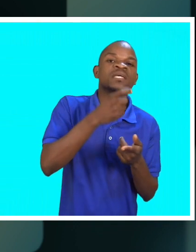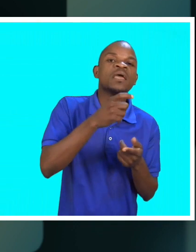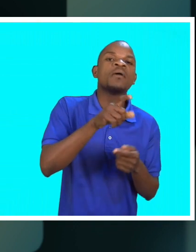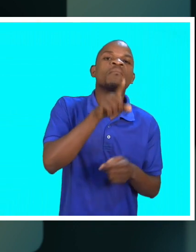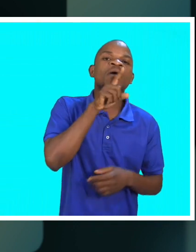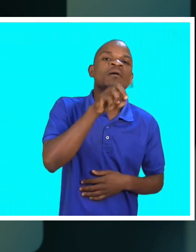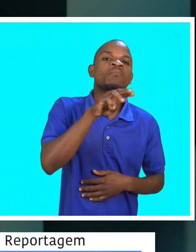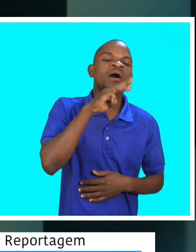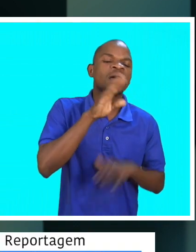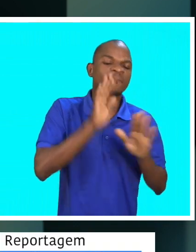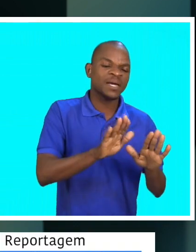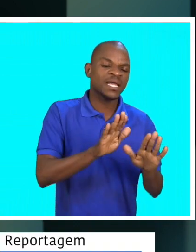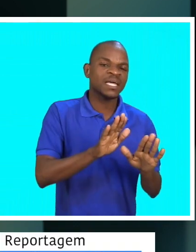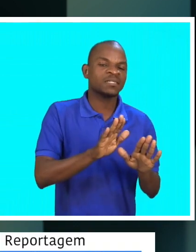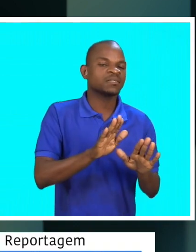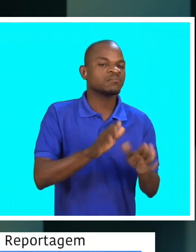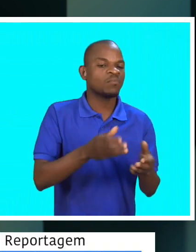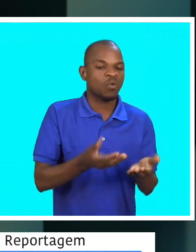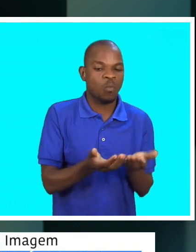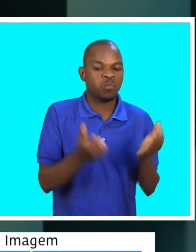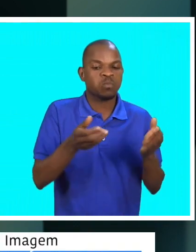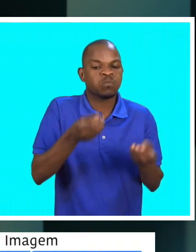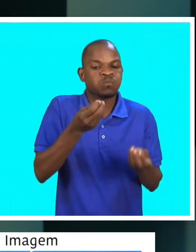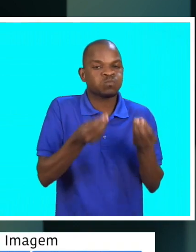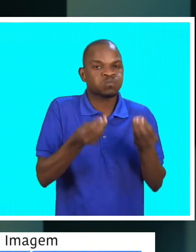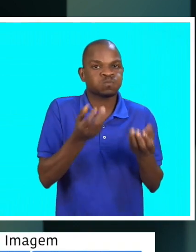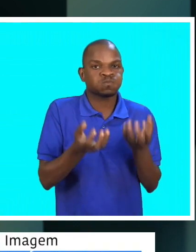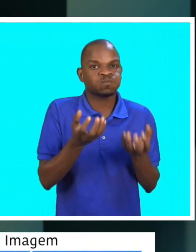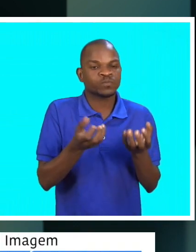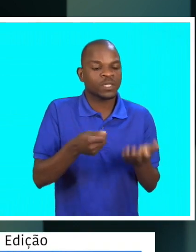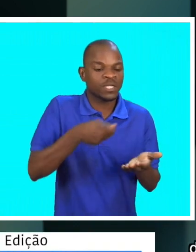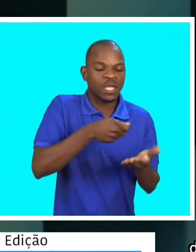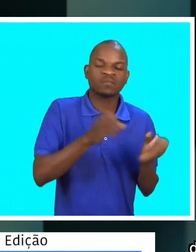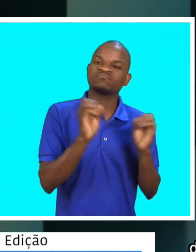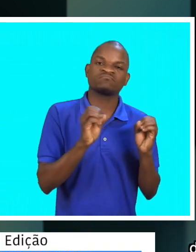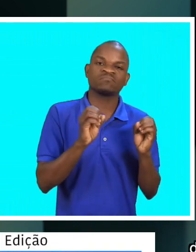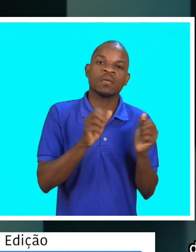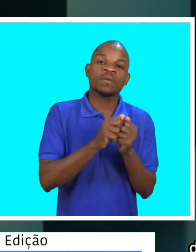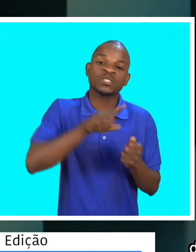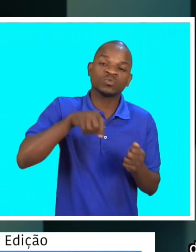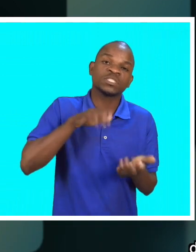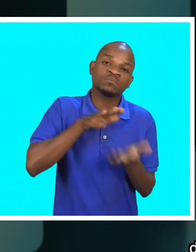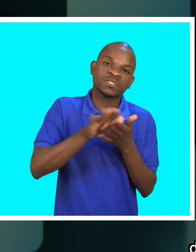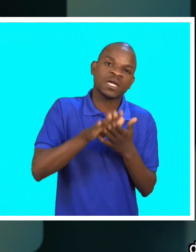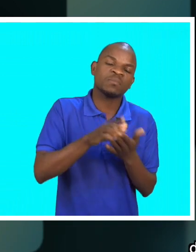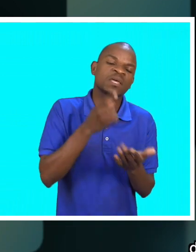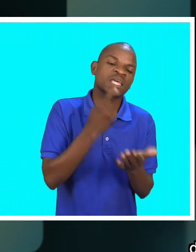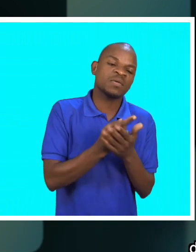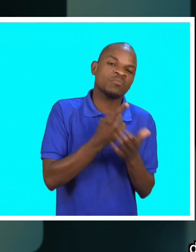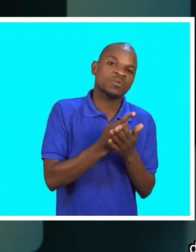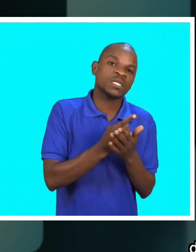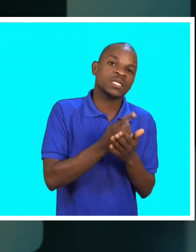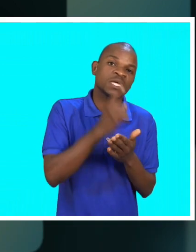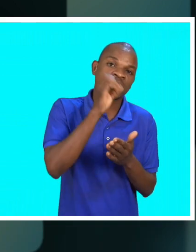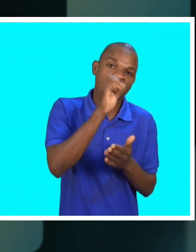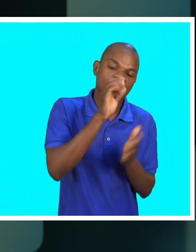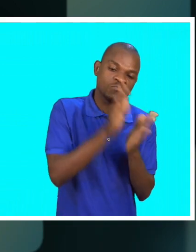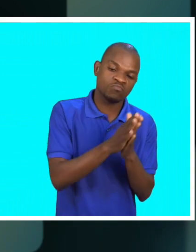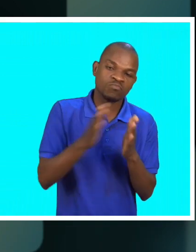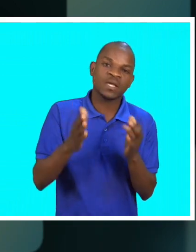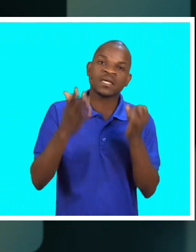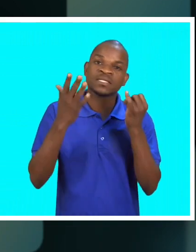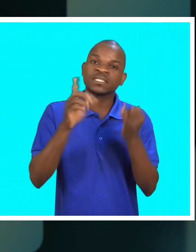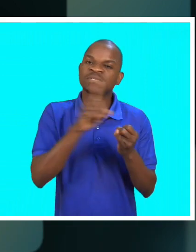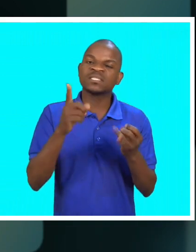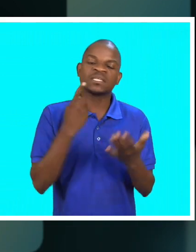mães parem de dar os remédios tradicionais. O que dizemos é, mamã, papá, durante os primeiros 6 meses de vida da sua criança,